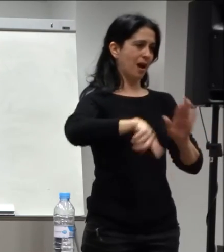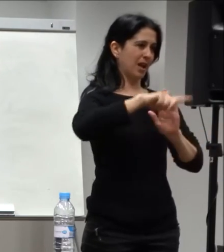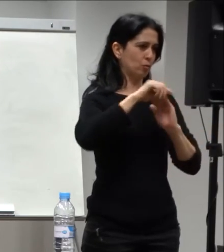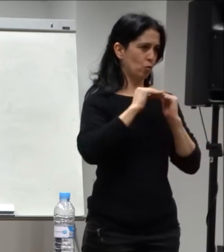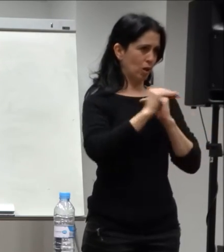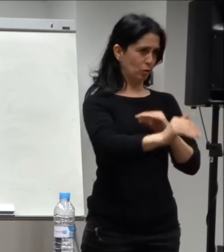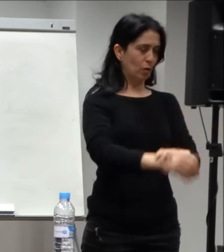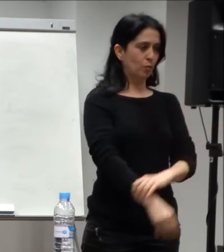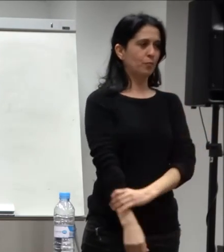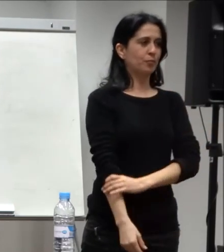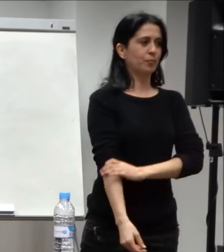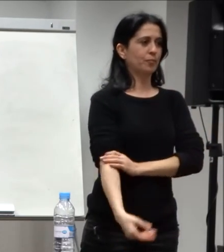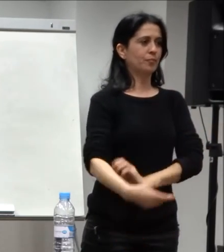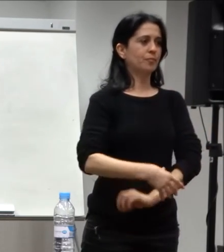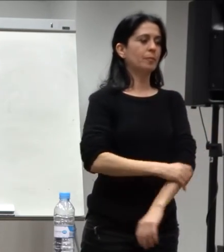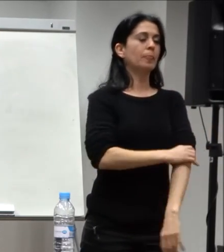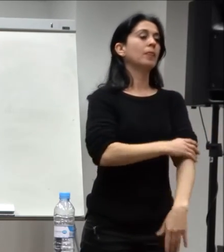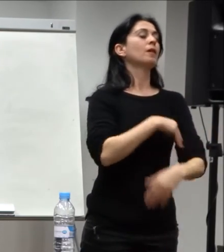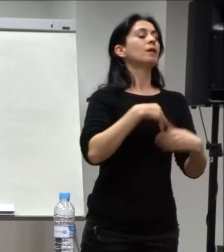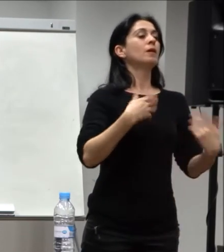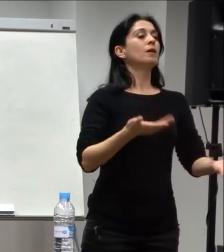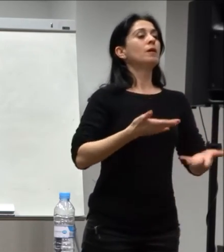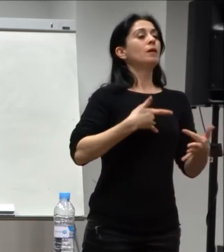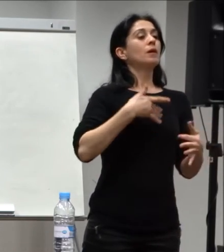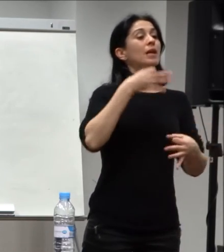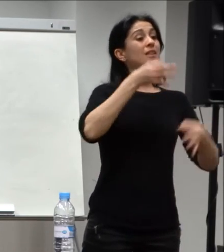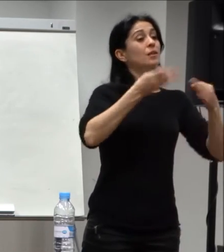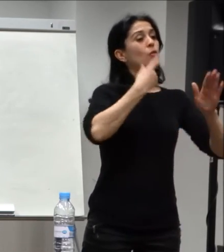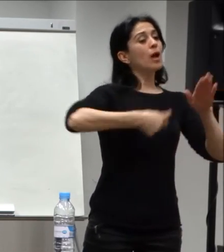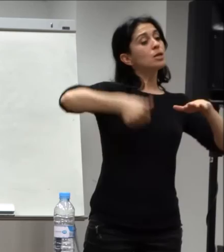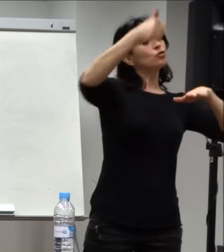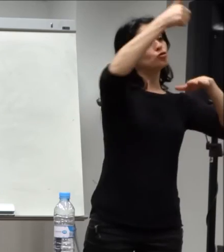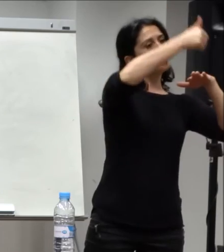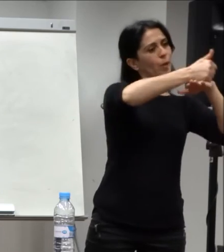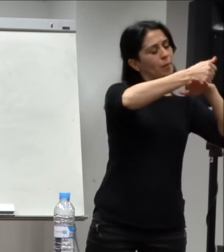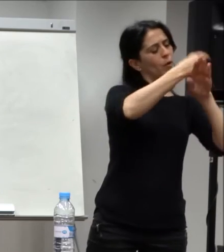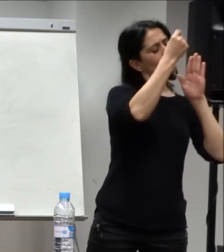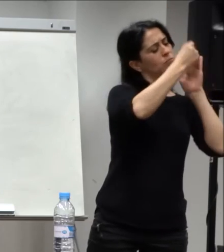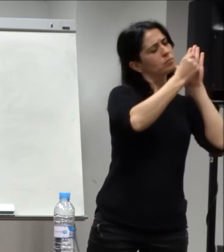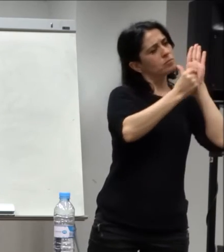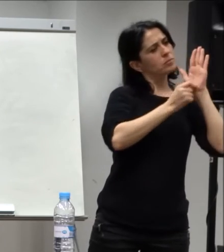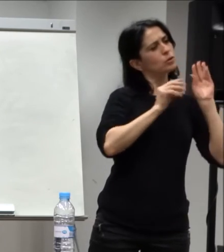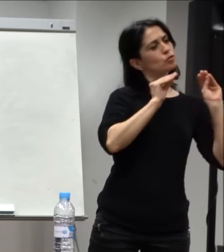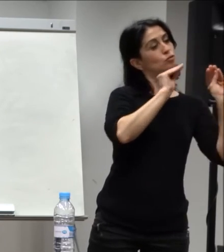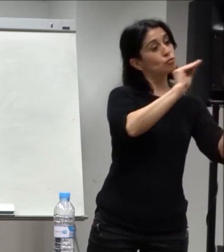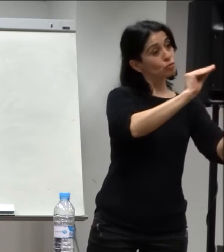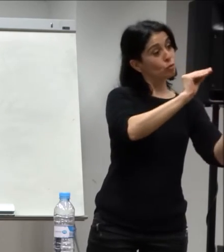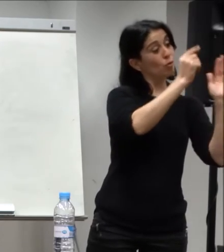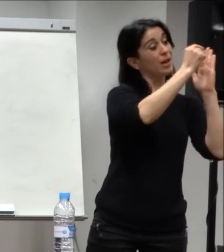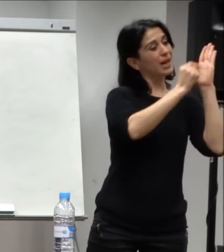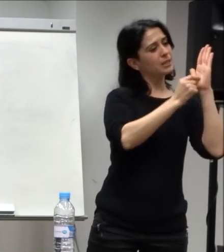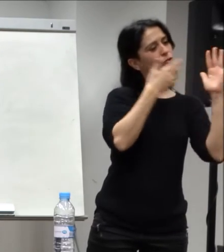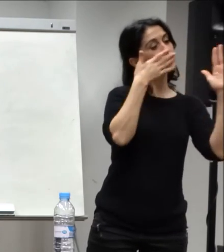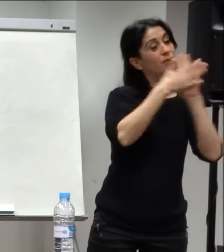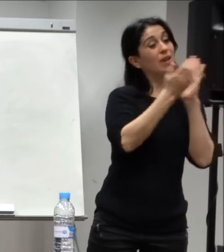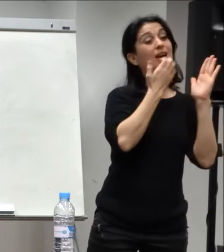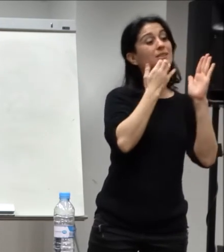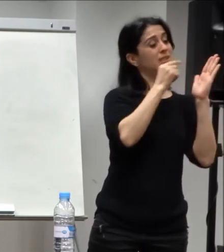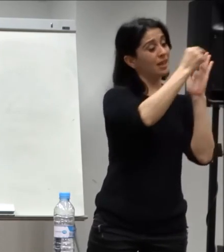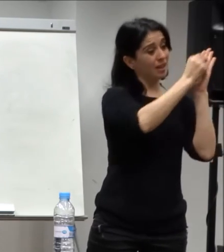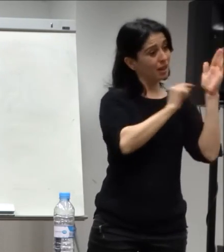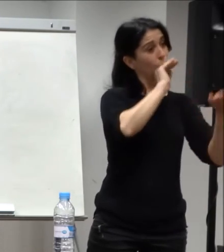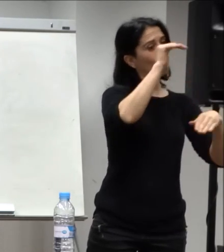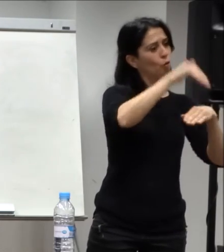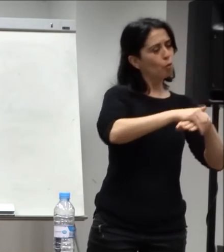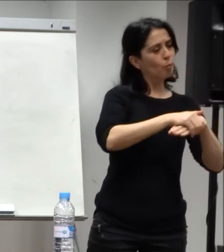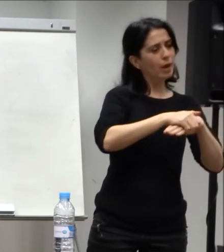Requisitos que ha establecido el Supremo para que esa cláusula suelo sea considerada abusiva y, por tanto, nula. Todos